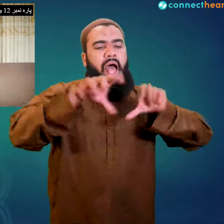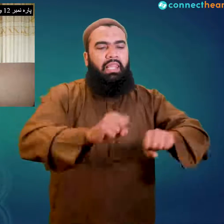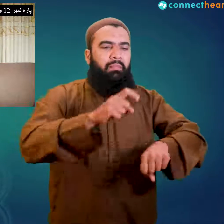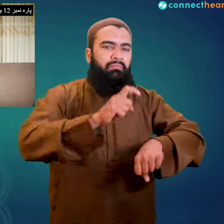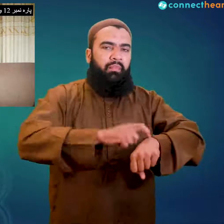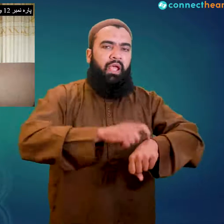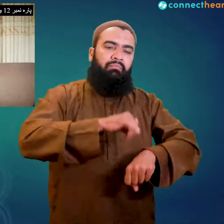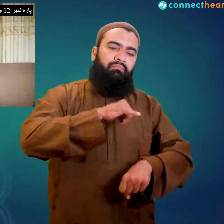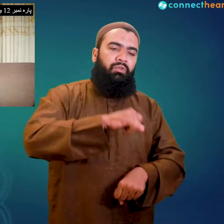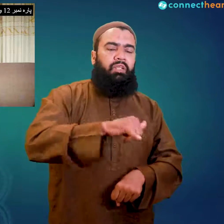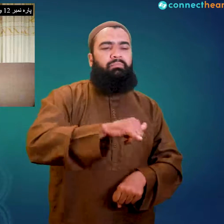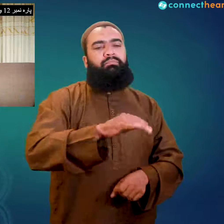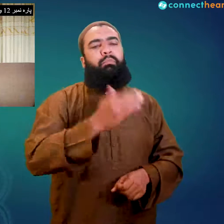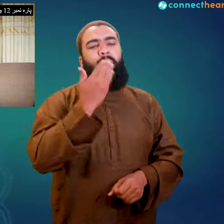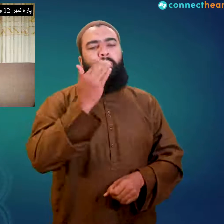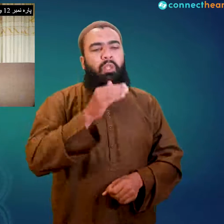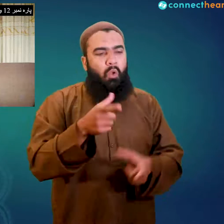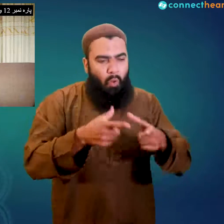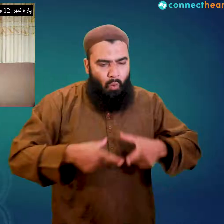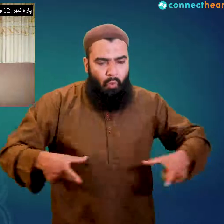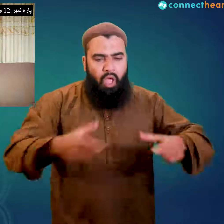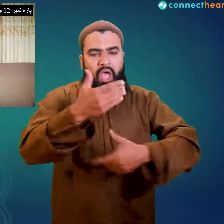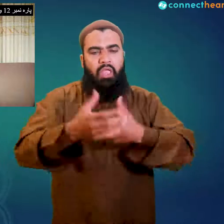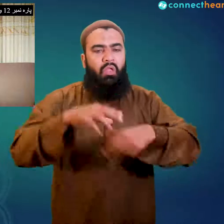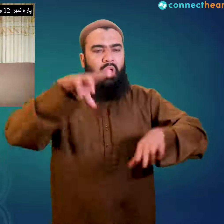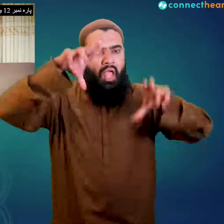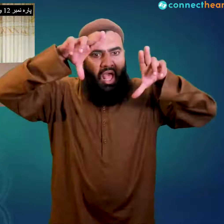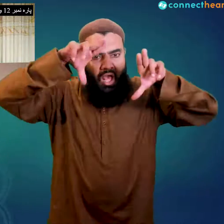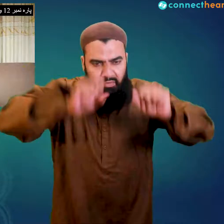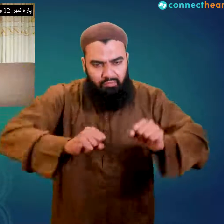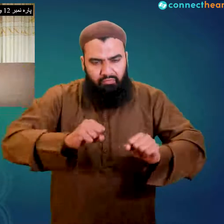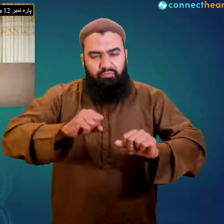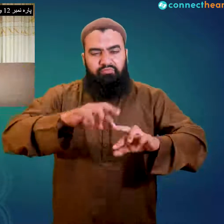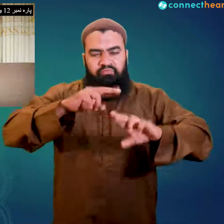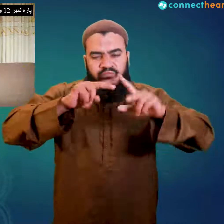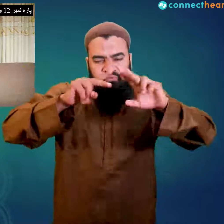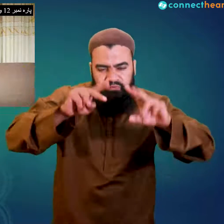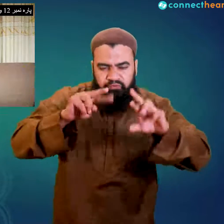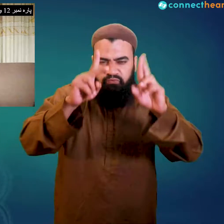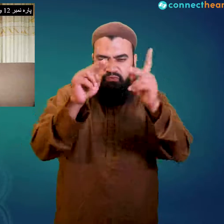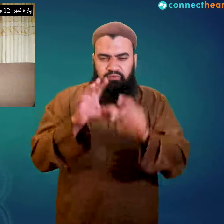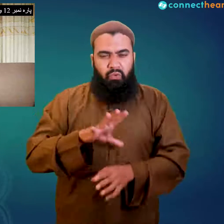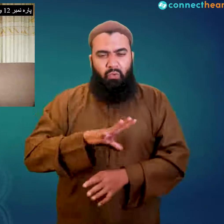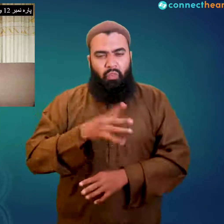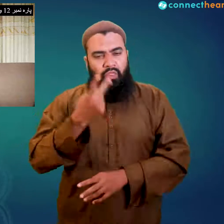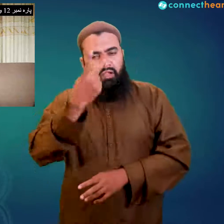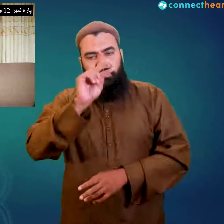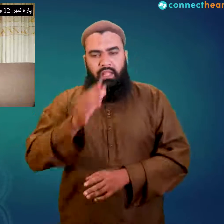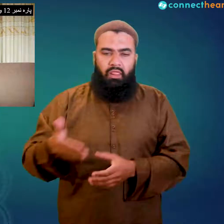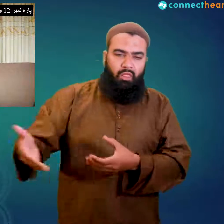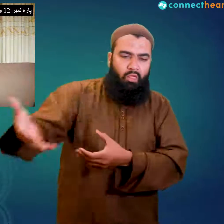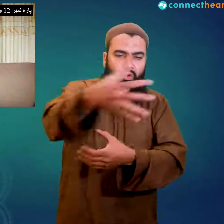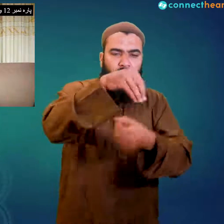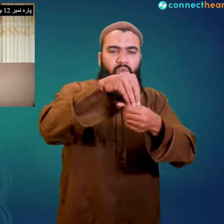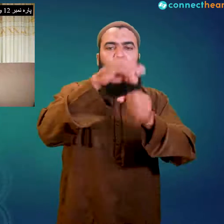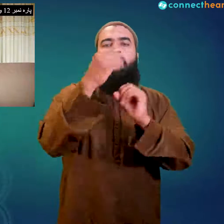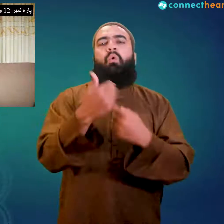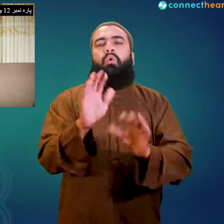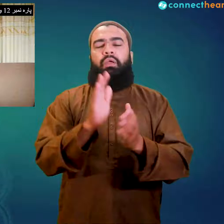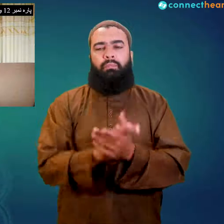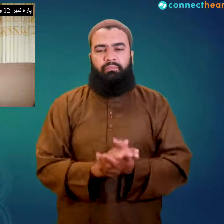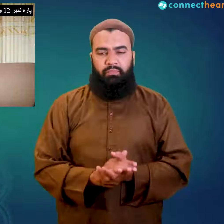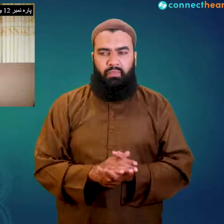آیا اور وہ قومیں تباہ اور برباد کر دی گئیں۔ اور اس کی مثالیں اور عبرت قرآن مجید کے